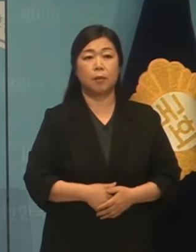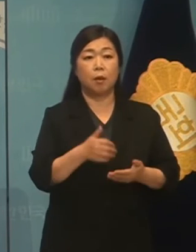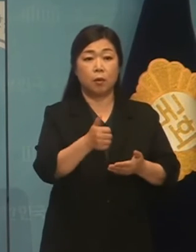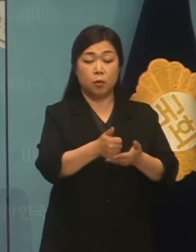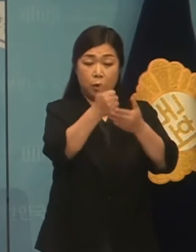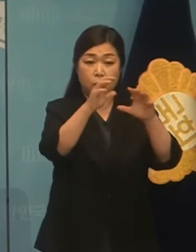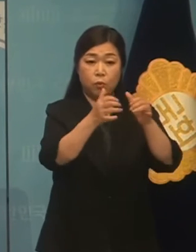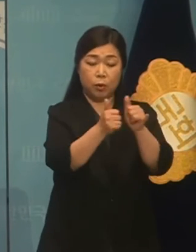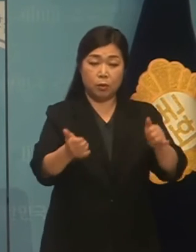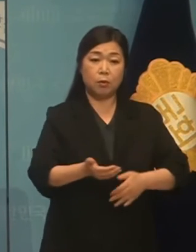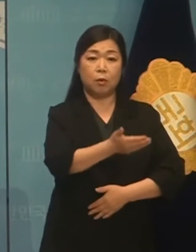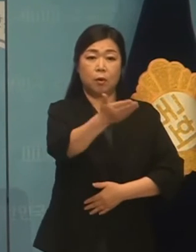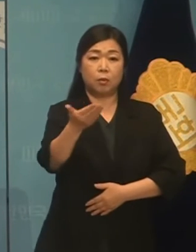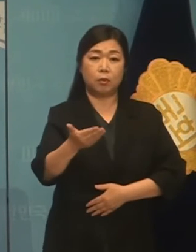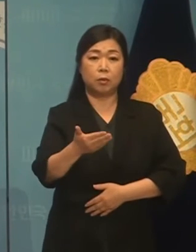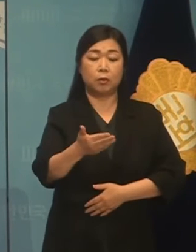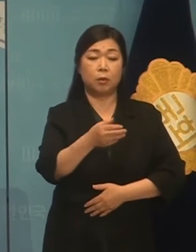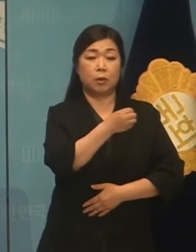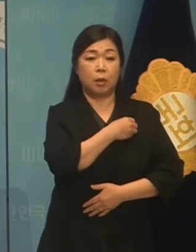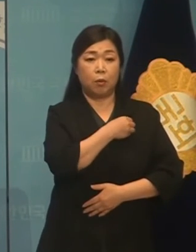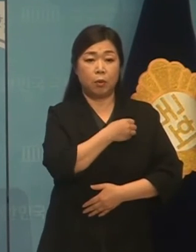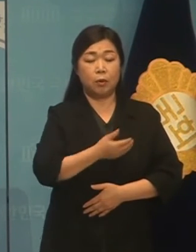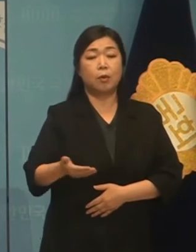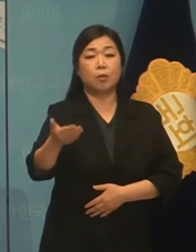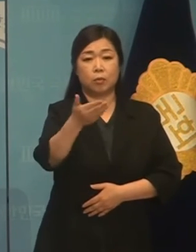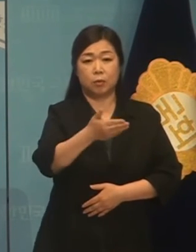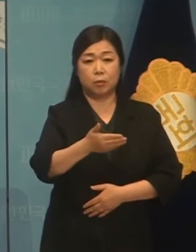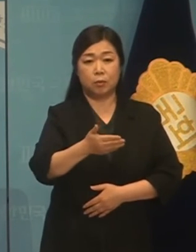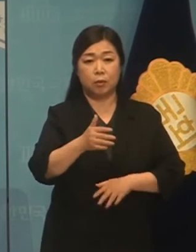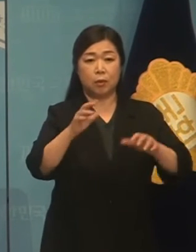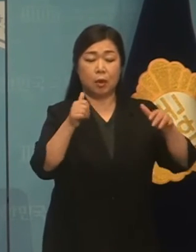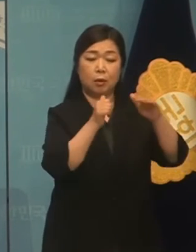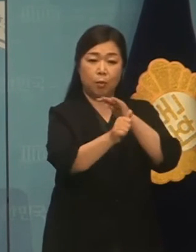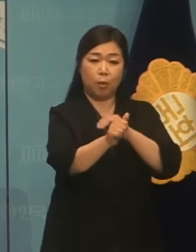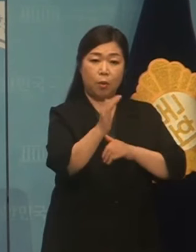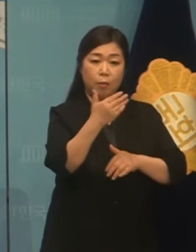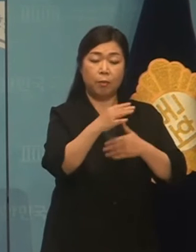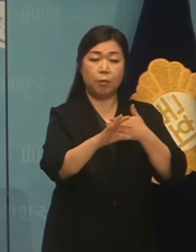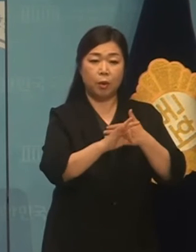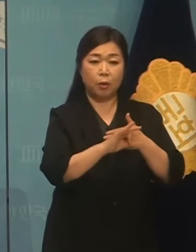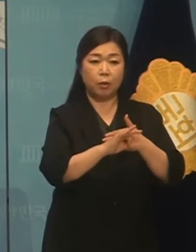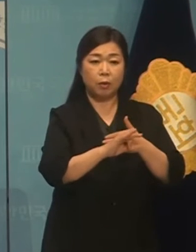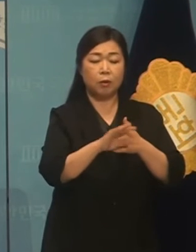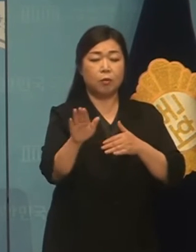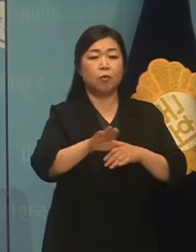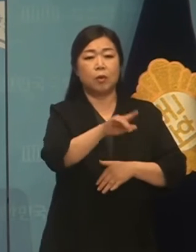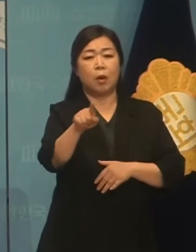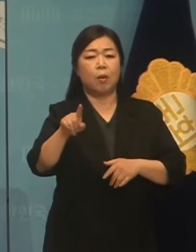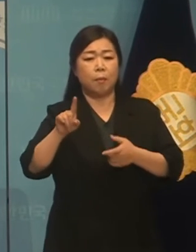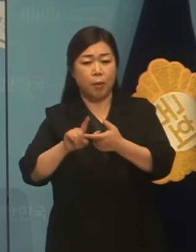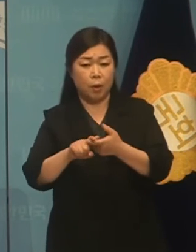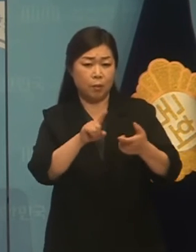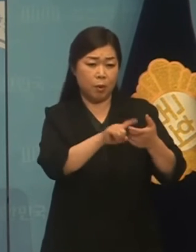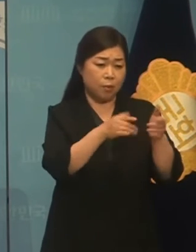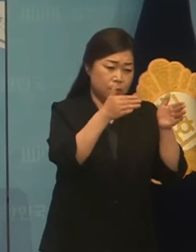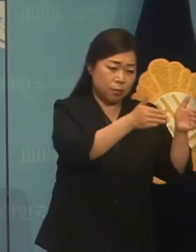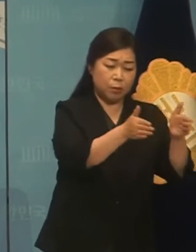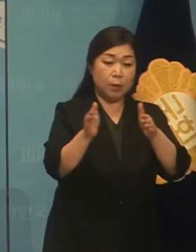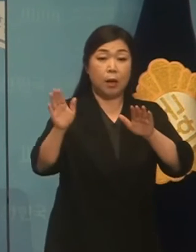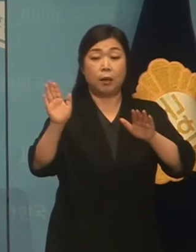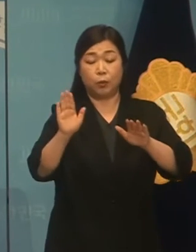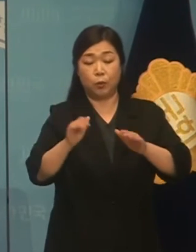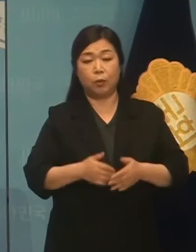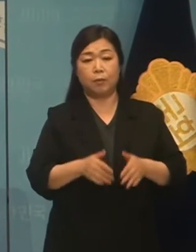존경하는 국민 여러분, 당원 동지 여러분, 당대표가 되면 저는 우리 당을 어느 한쪽에 치우치지 않는다,